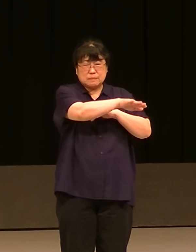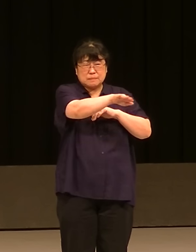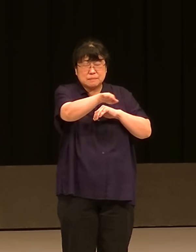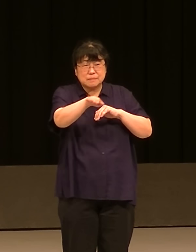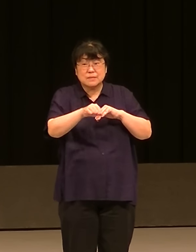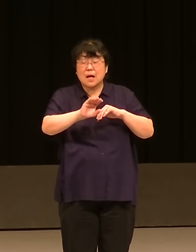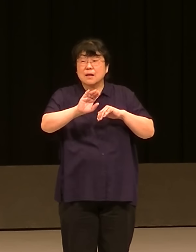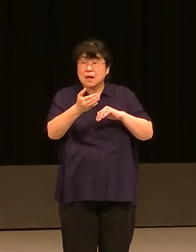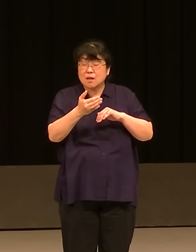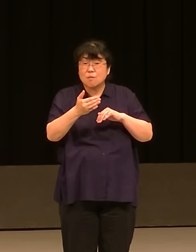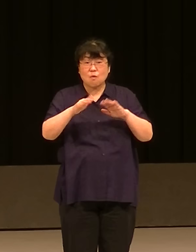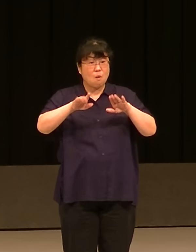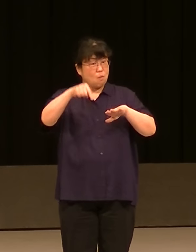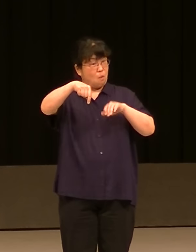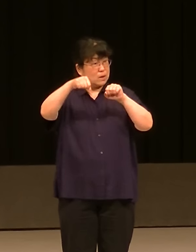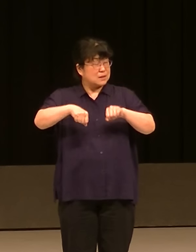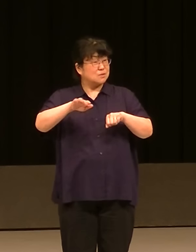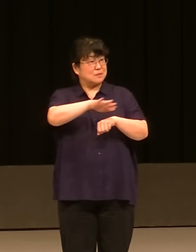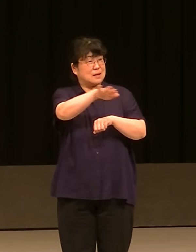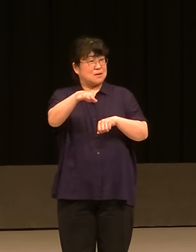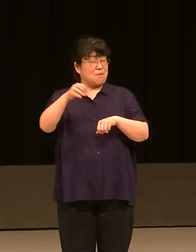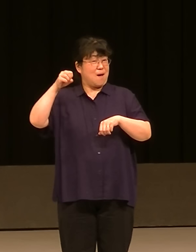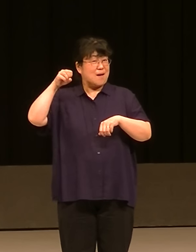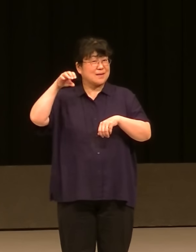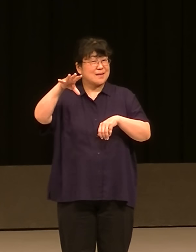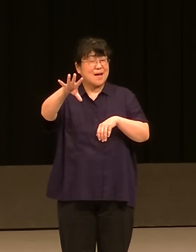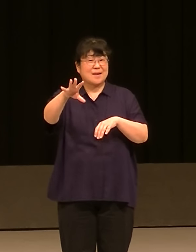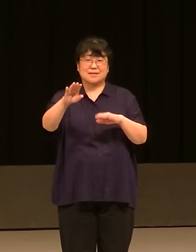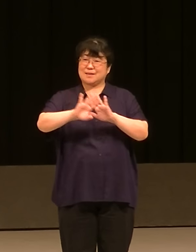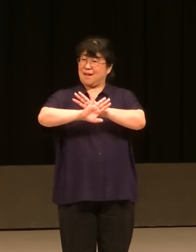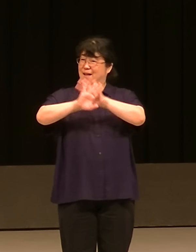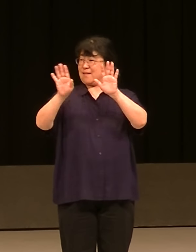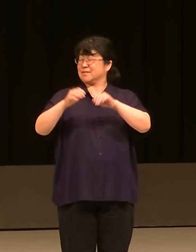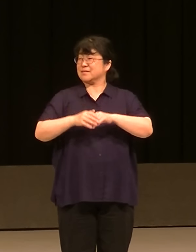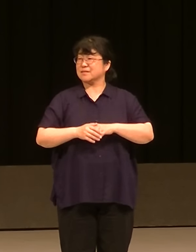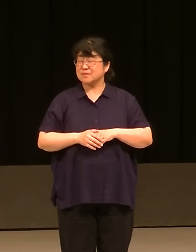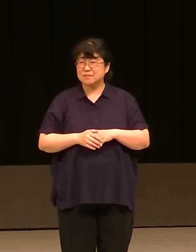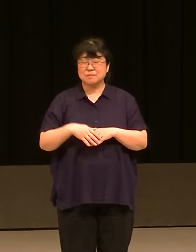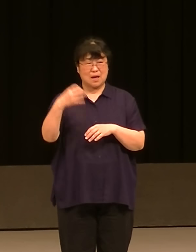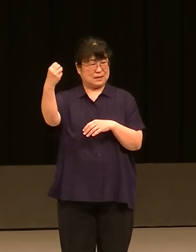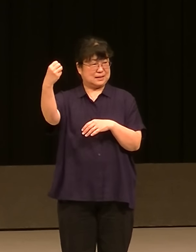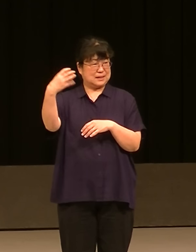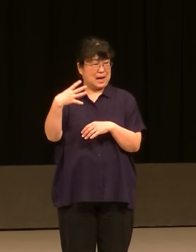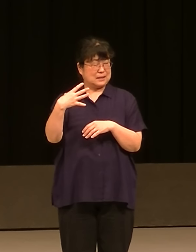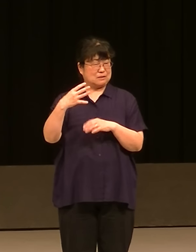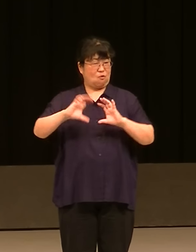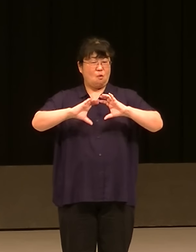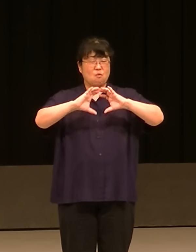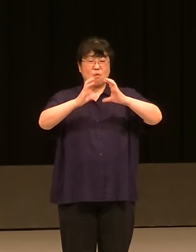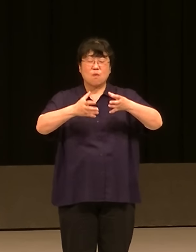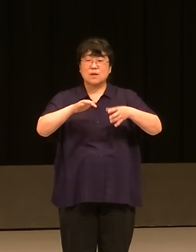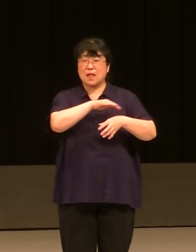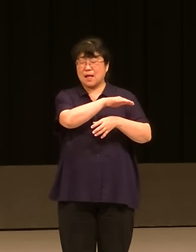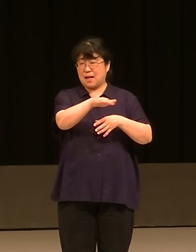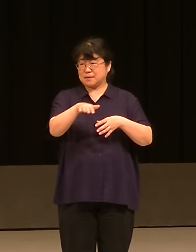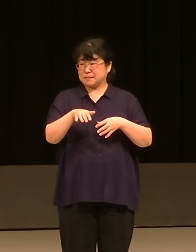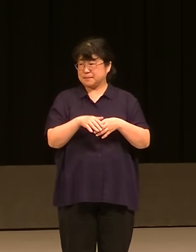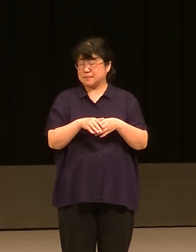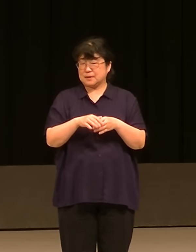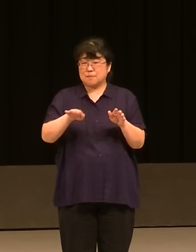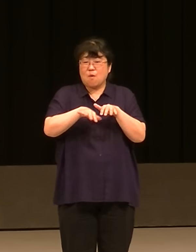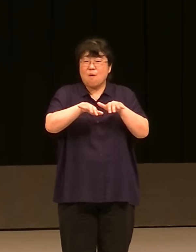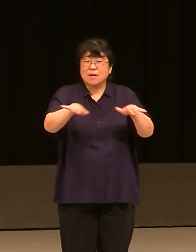、ここにいる我々はみんな光の子でございますよね。この、まあ、光を世の中にこう、まあ、